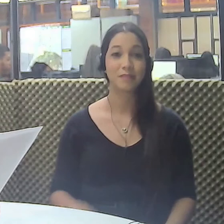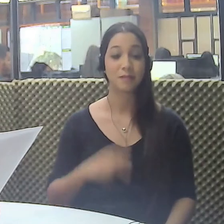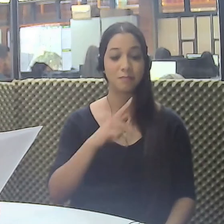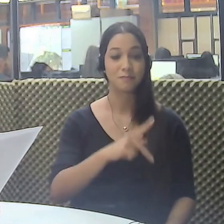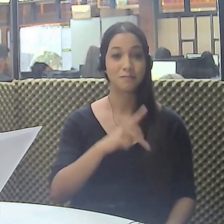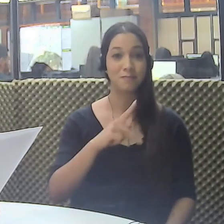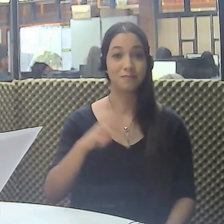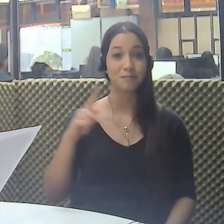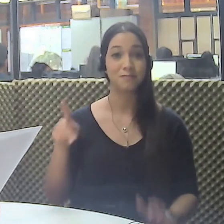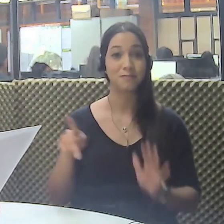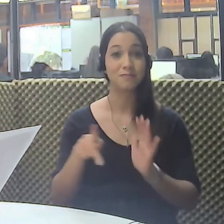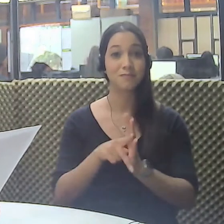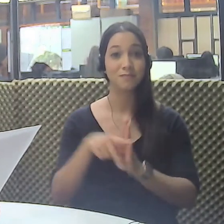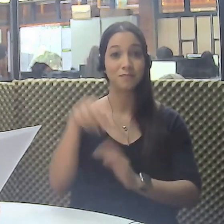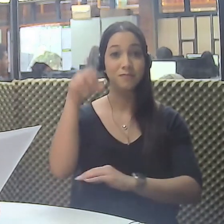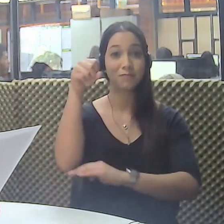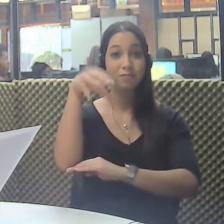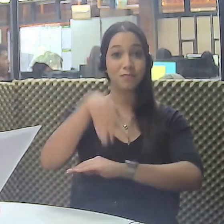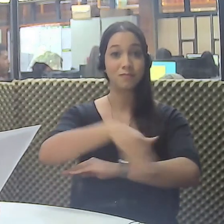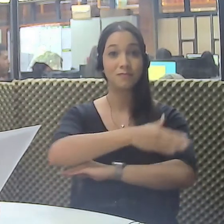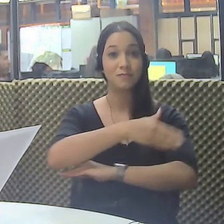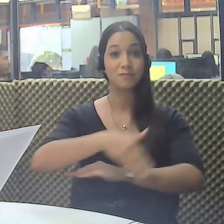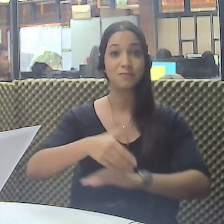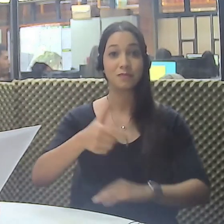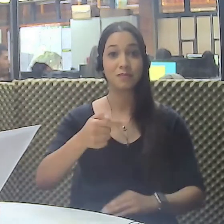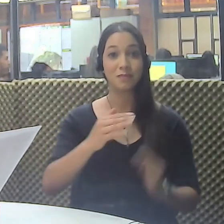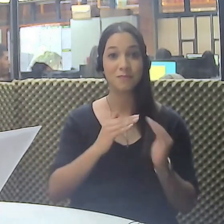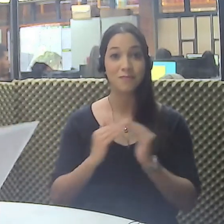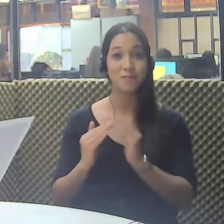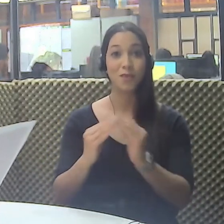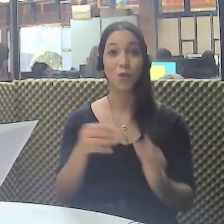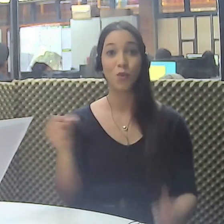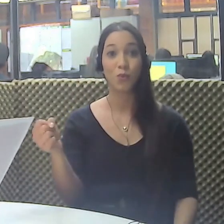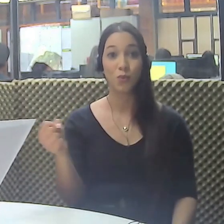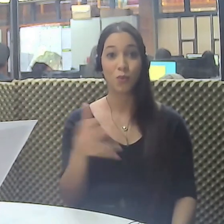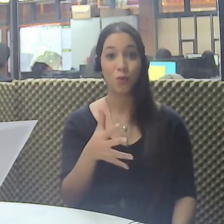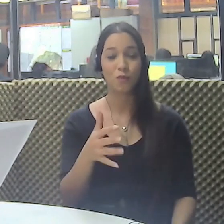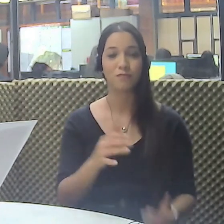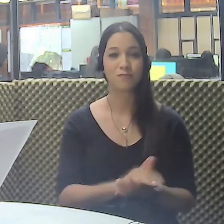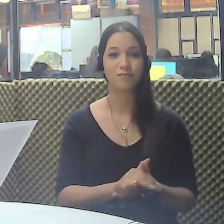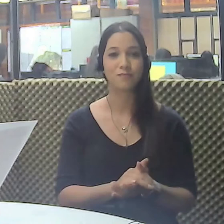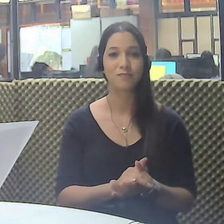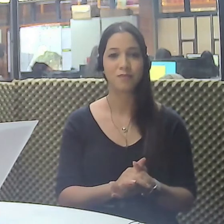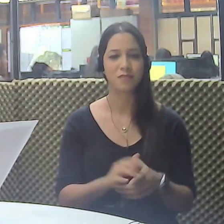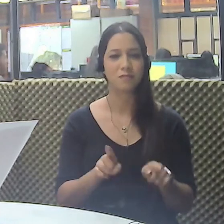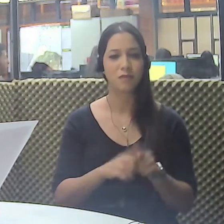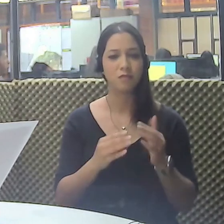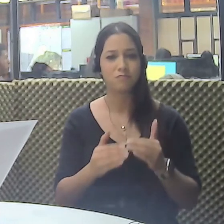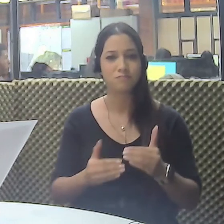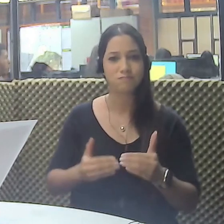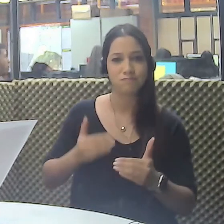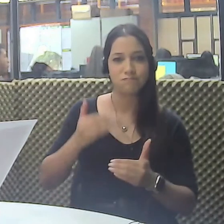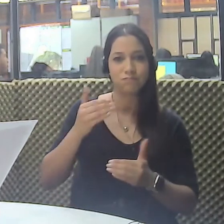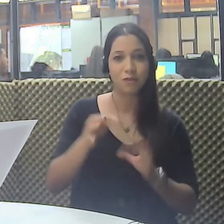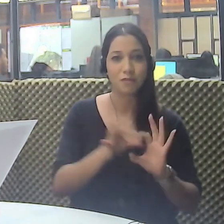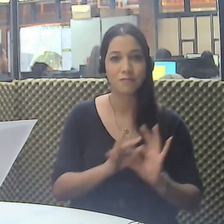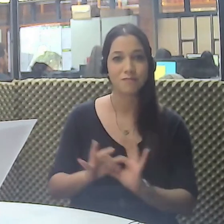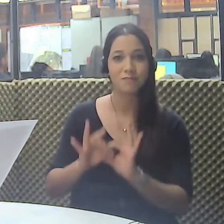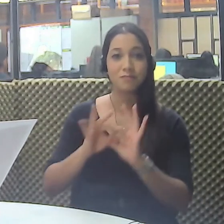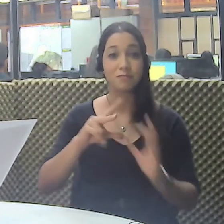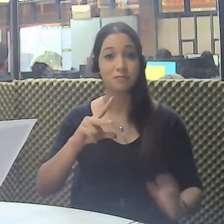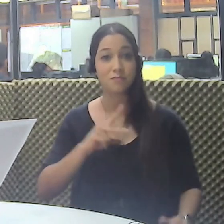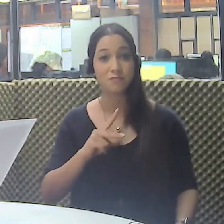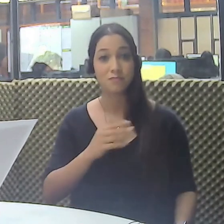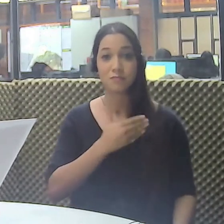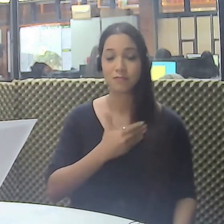PPP da iluminação pública chega a 7 bairros. Tem etapa nova da parceria